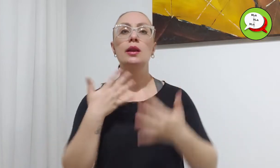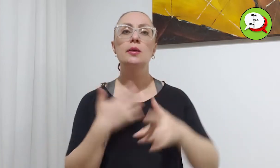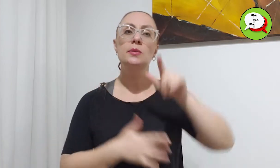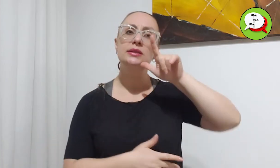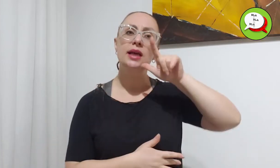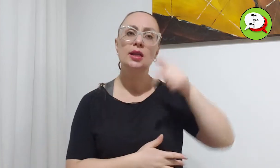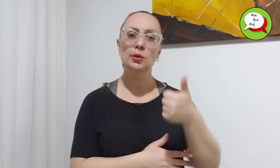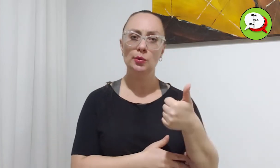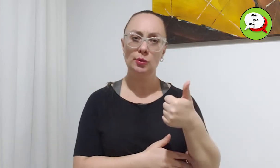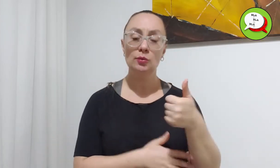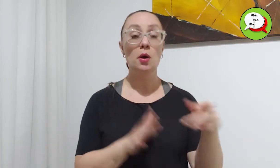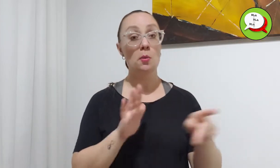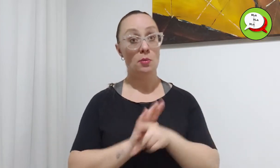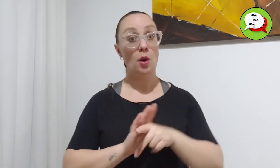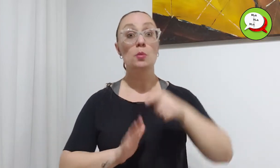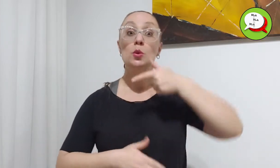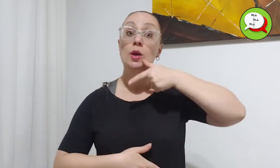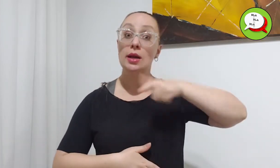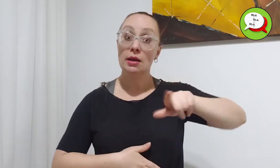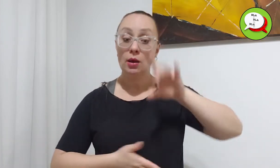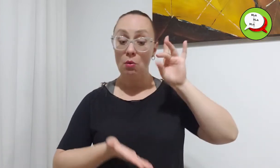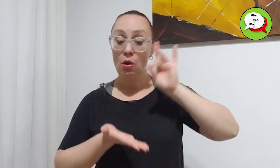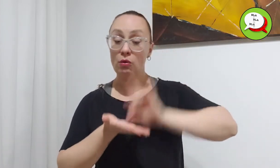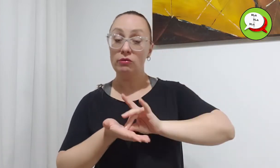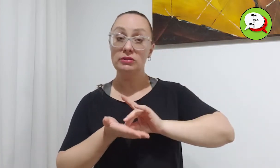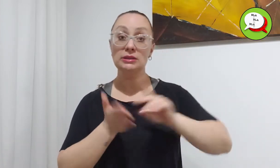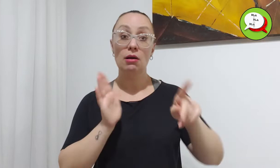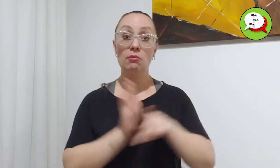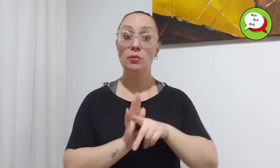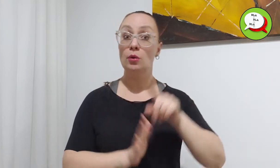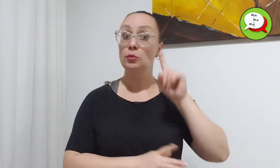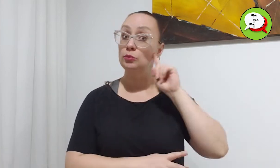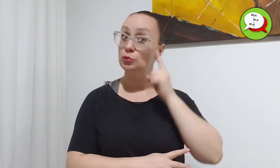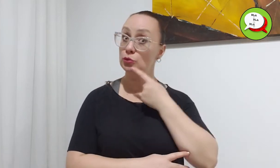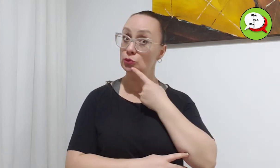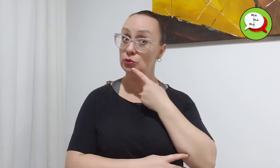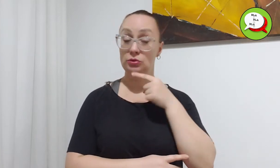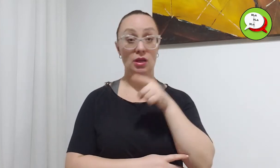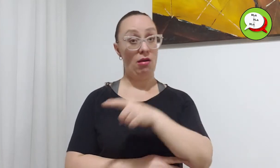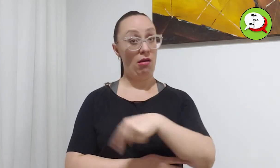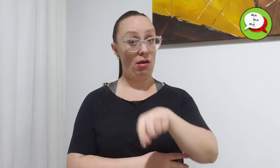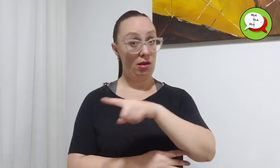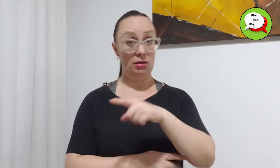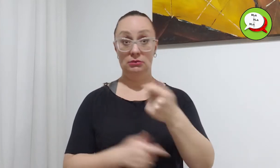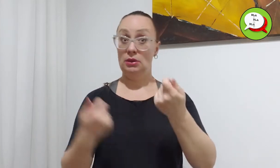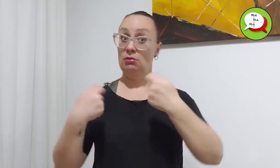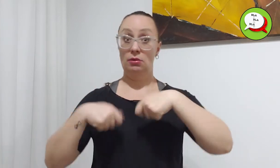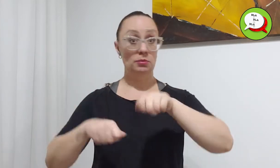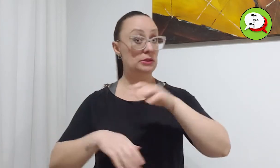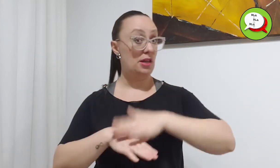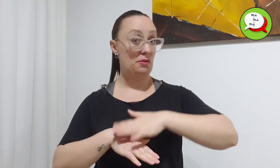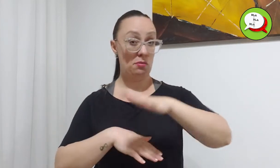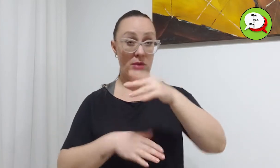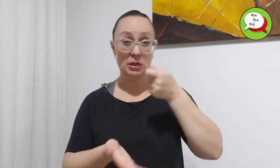como L1, como língua oficial para os surdos, quando eles não precisaram mais